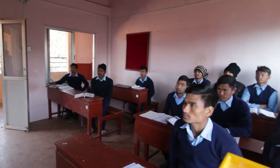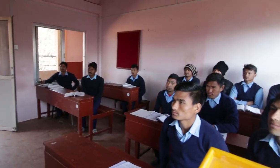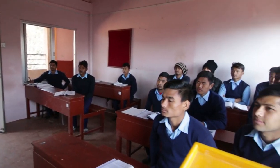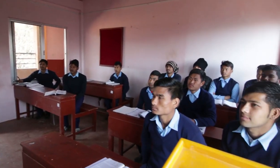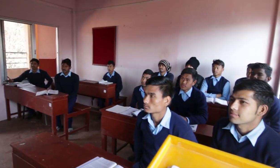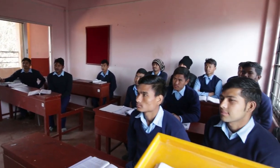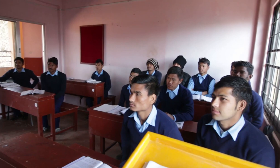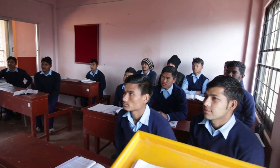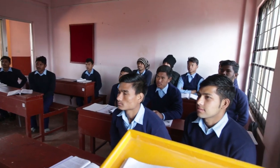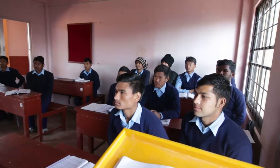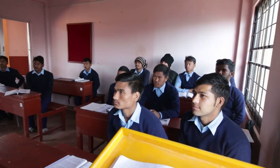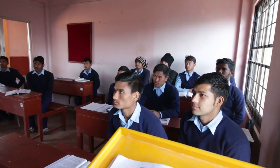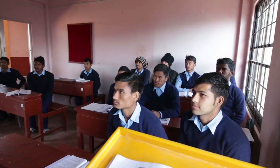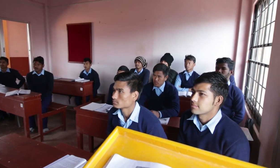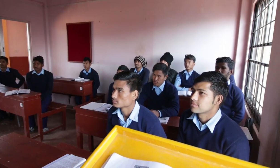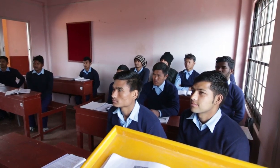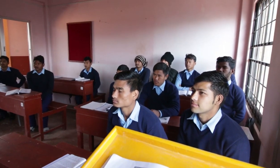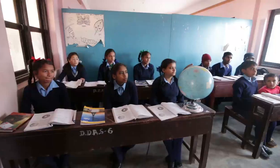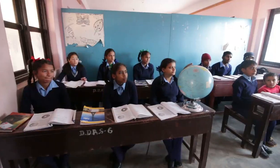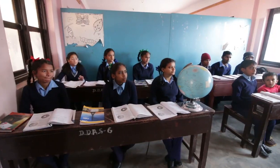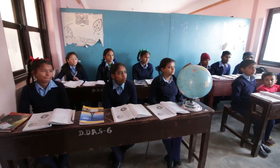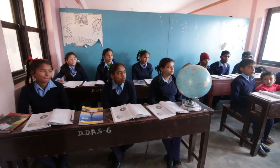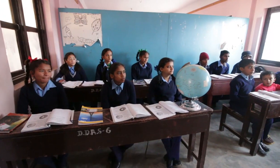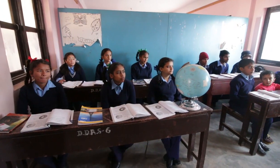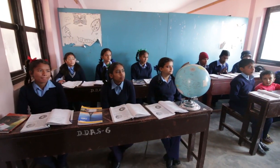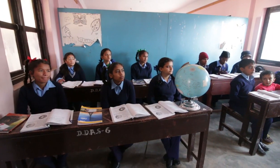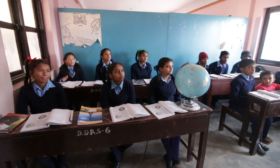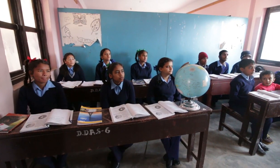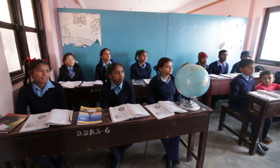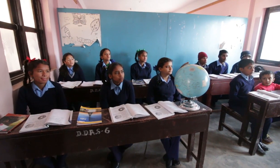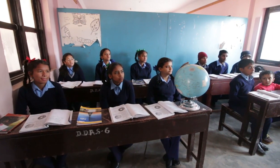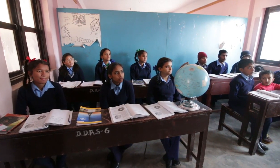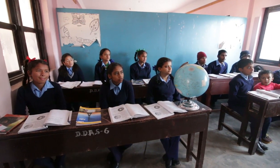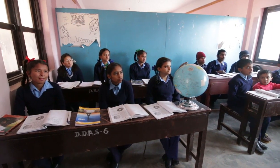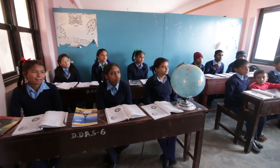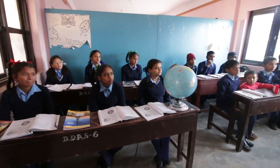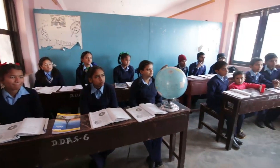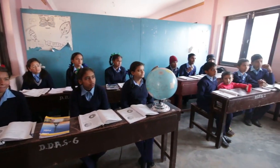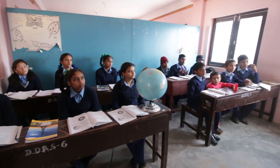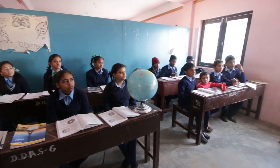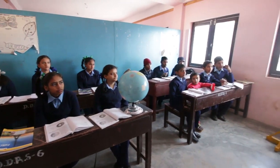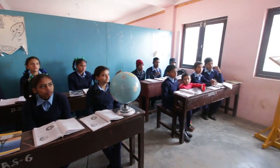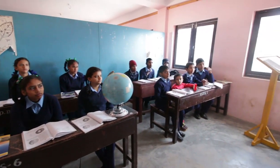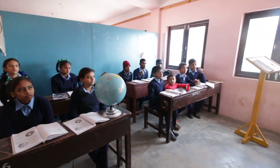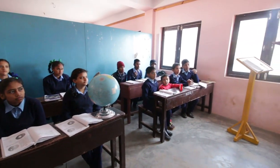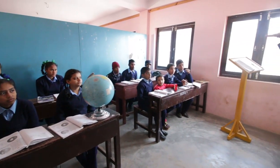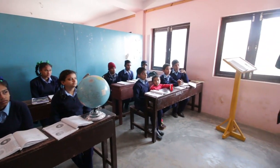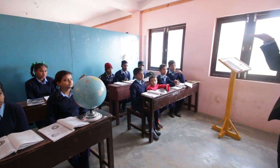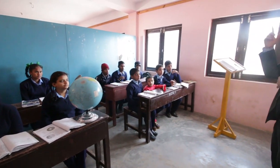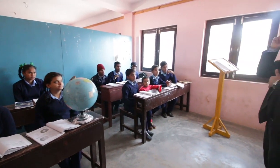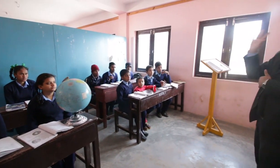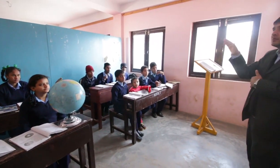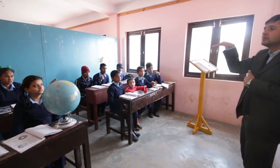कुल विद्यार्थी संख्या 230 रहेको छ। समावेशी शिक्षाको नीतिलाई आत्मसात गर्दै यस विद्यालयमा